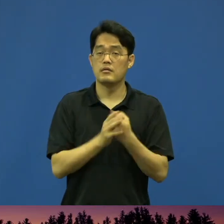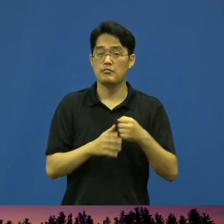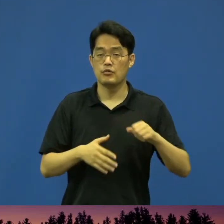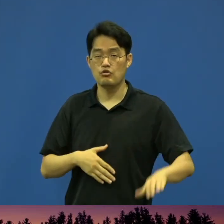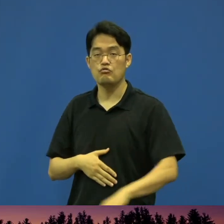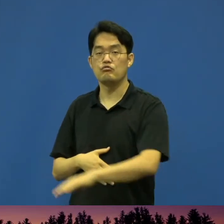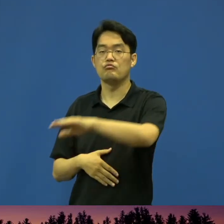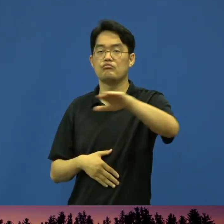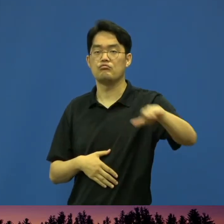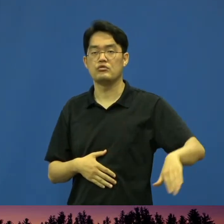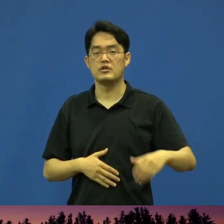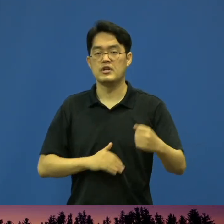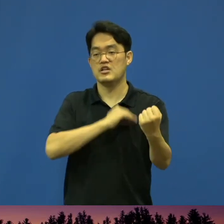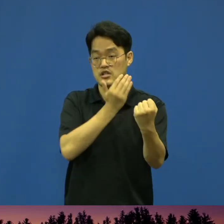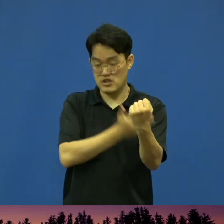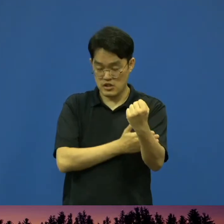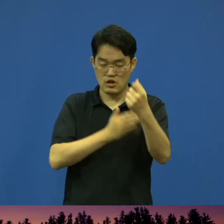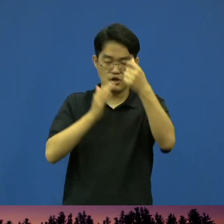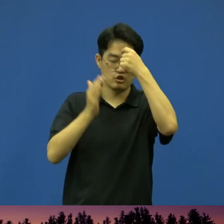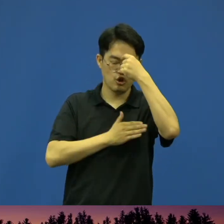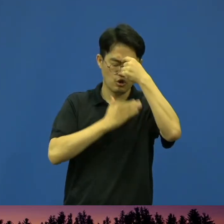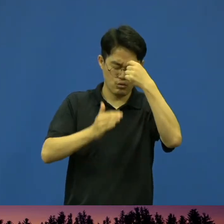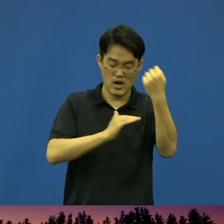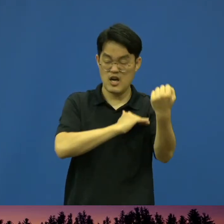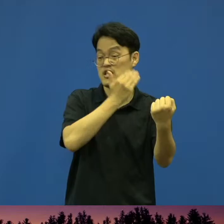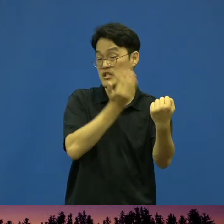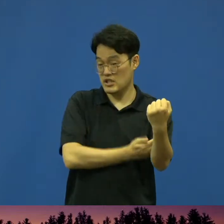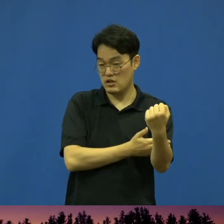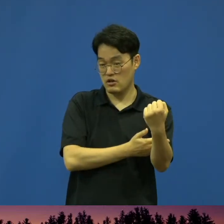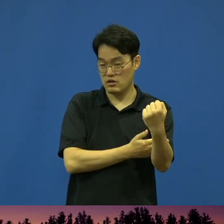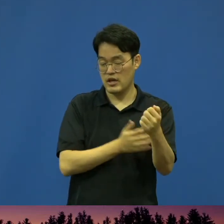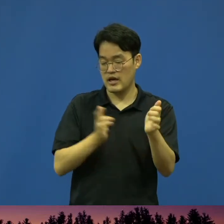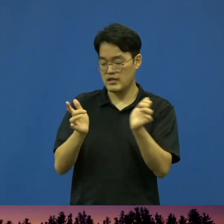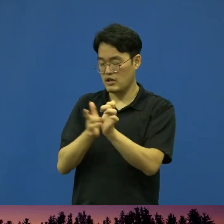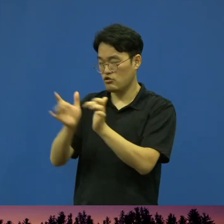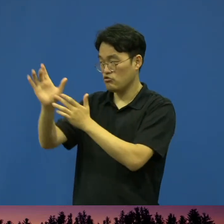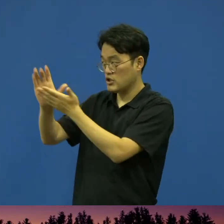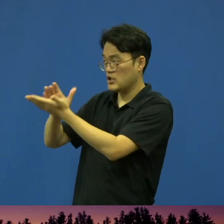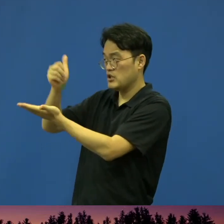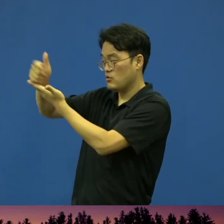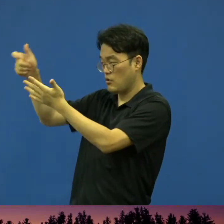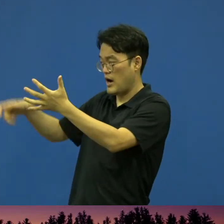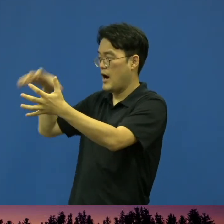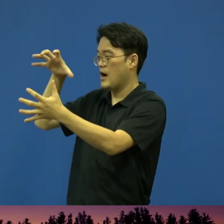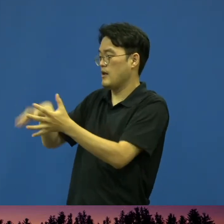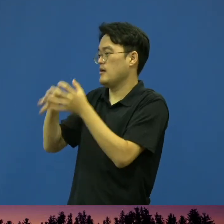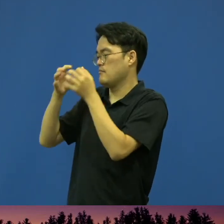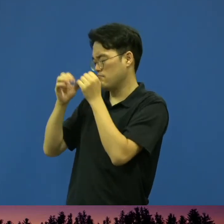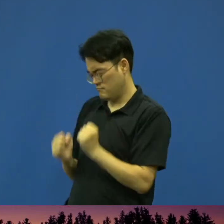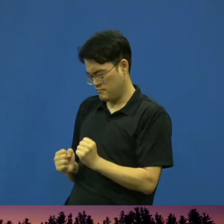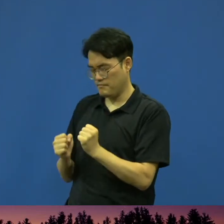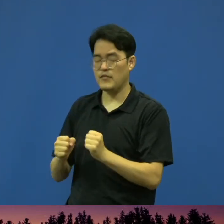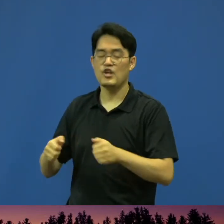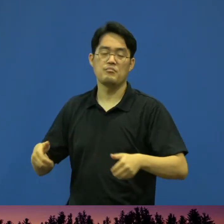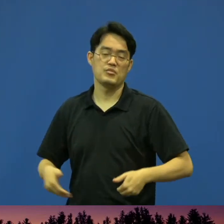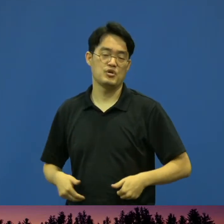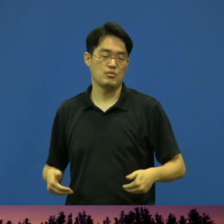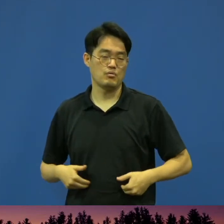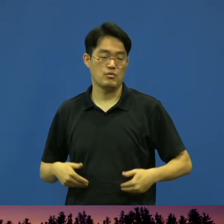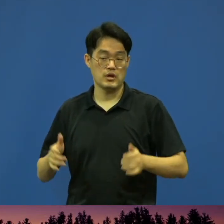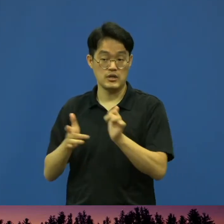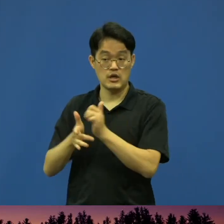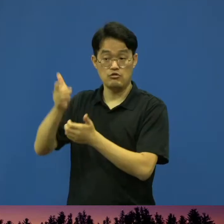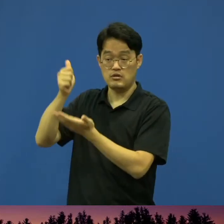성도의 실력은 예수 그리스도께 거하는 것입니다. 예수 그리스도께 향하는 것이